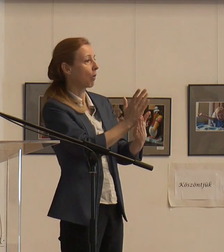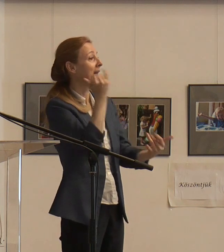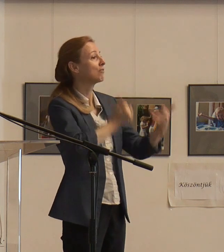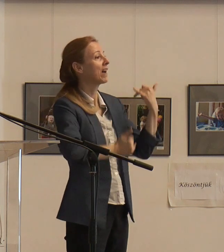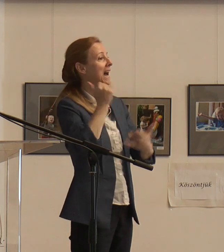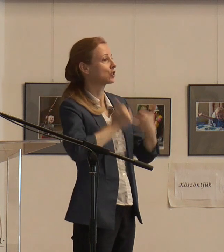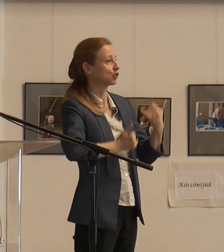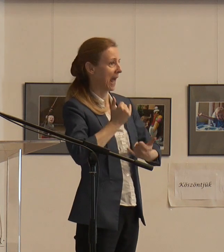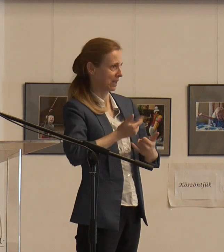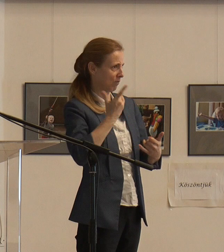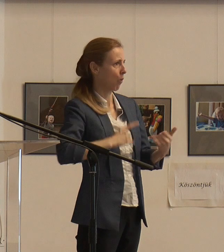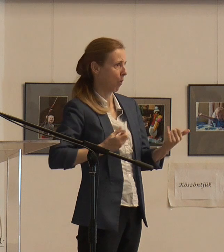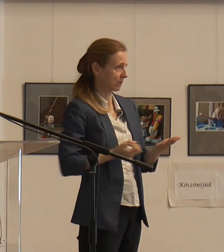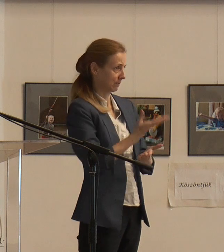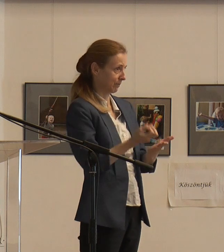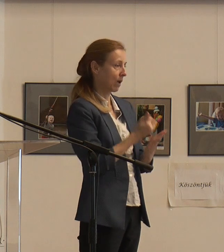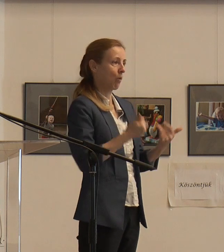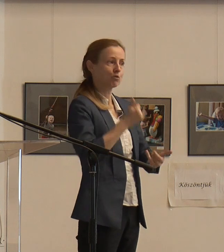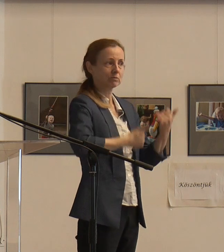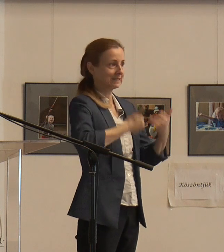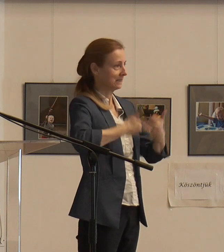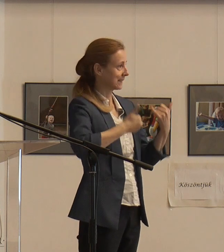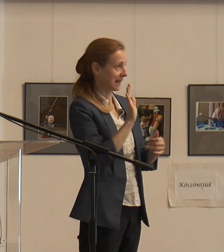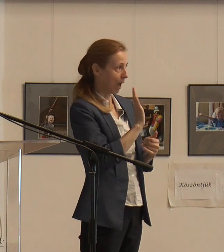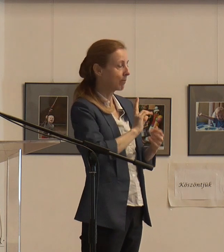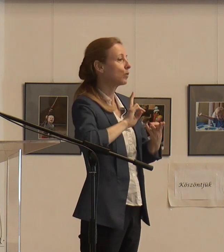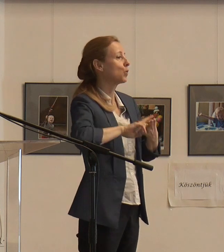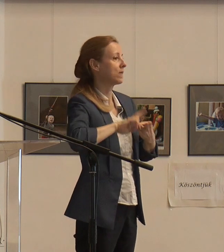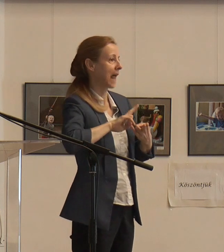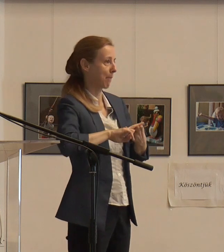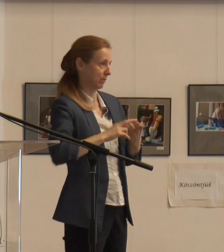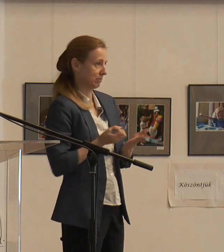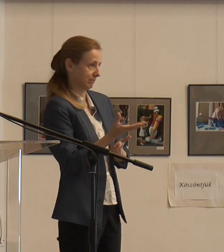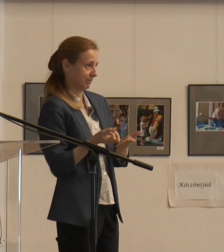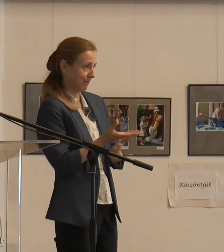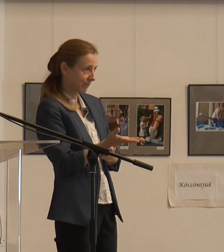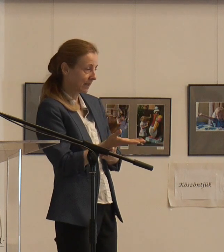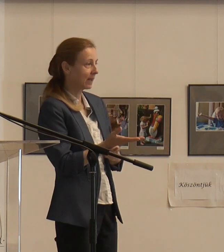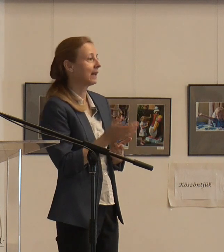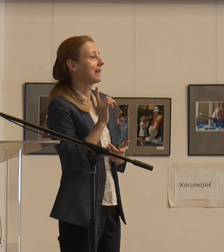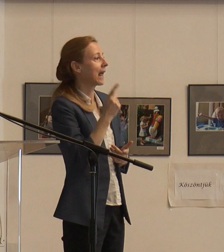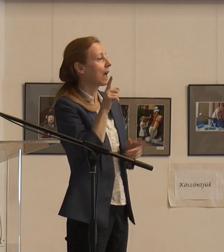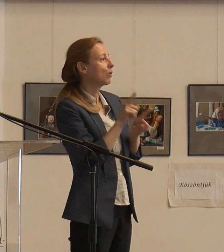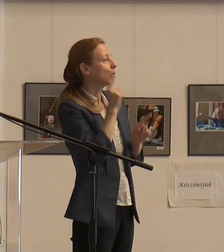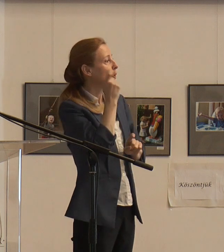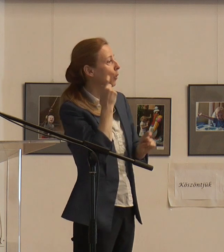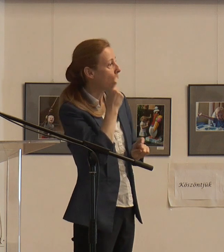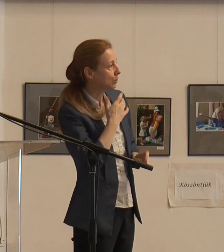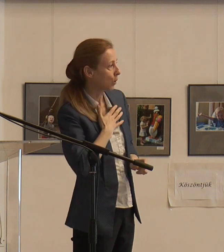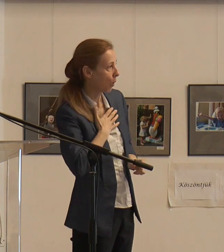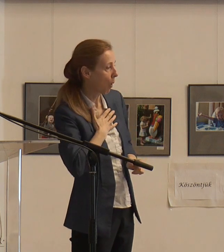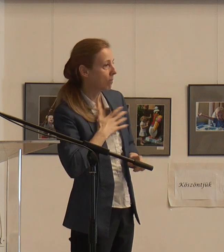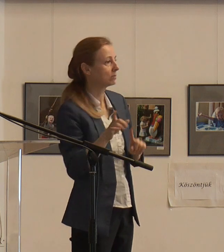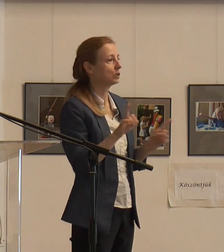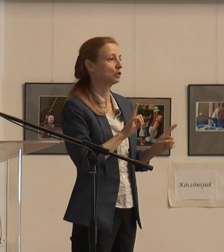versenyként hirdettük meg. Hát most nem versenyt, most ünnepként hirdettük meg. Én úgy gondolom, hogy talán